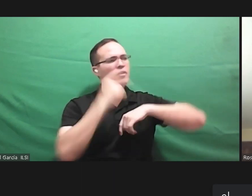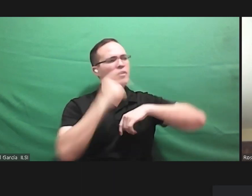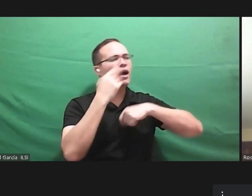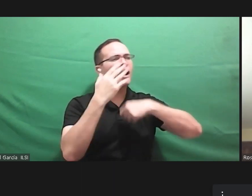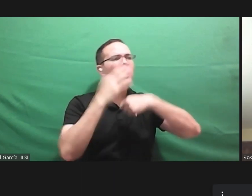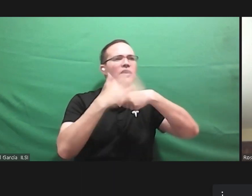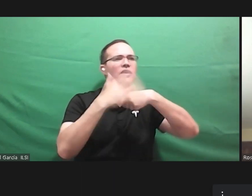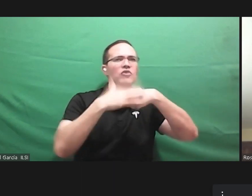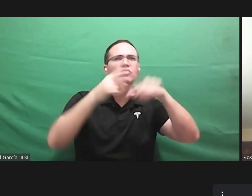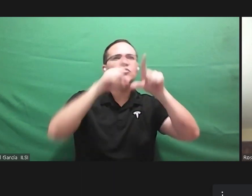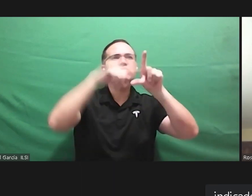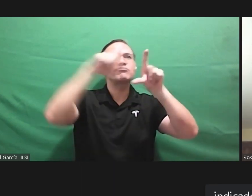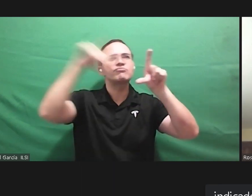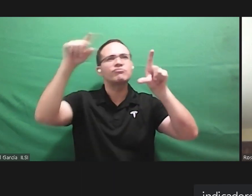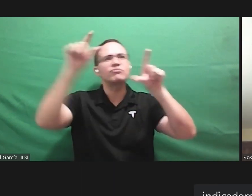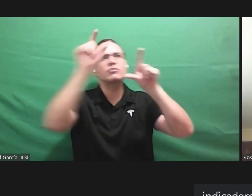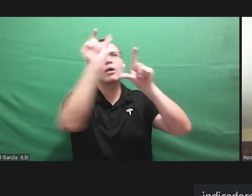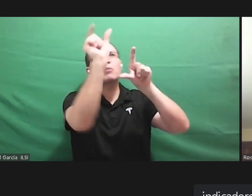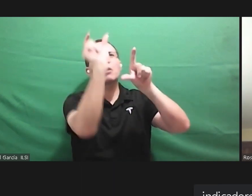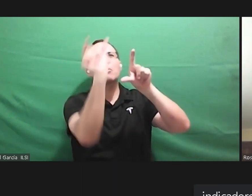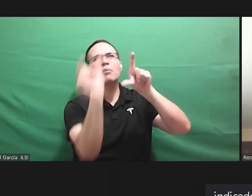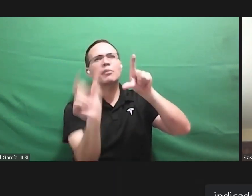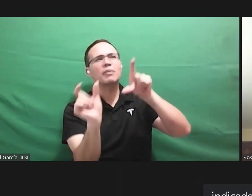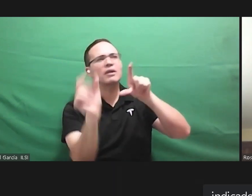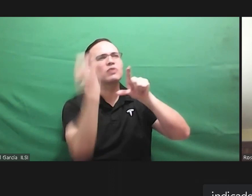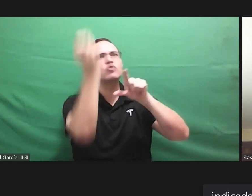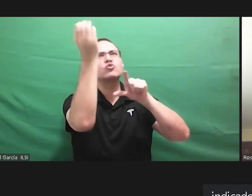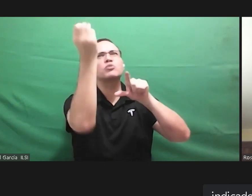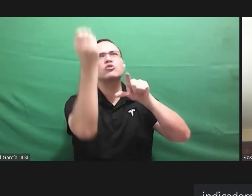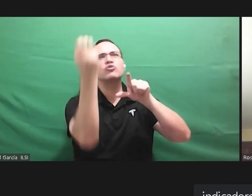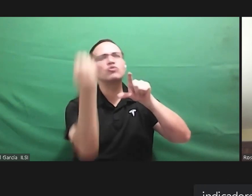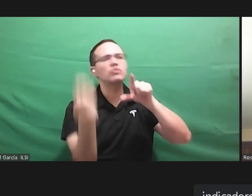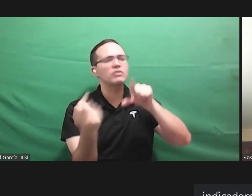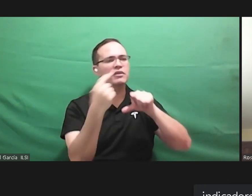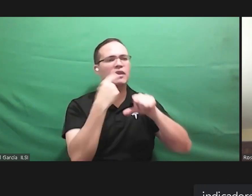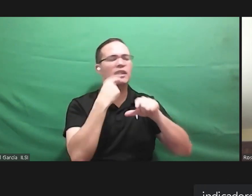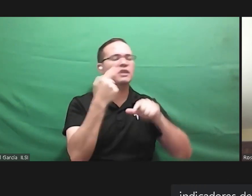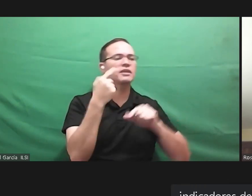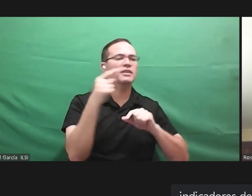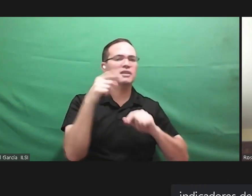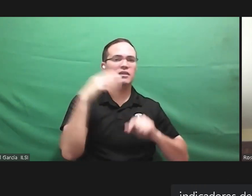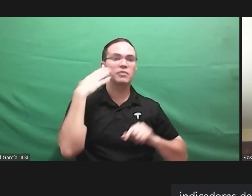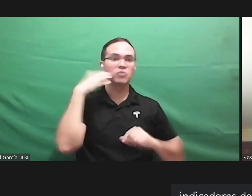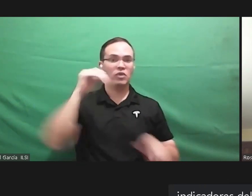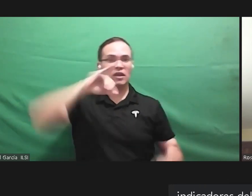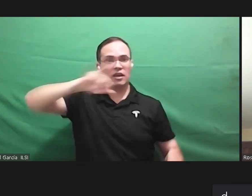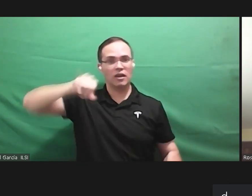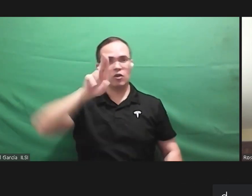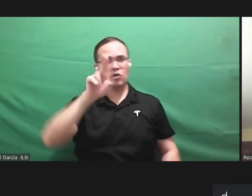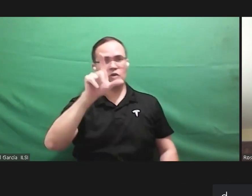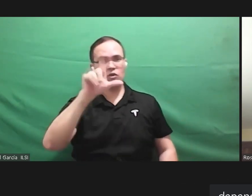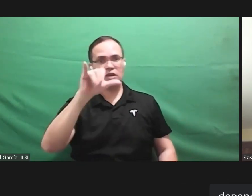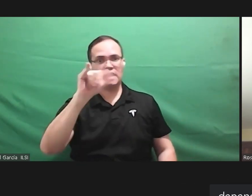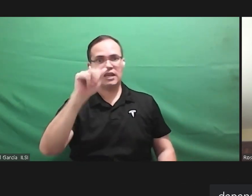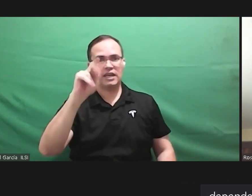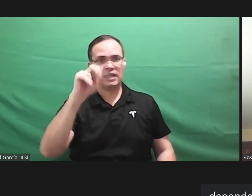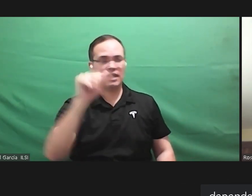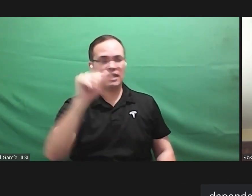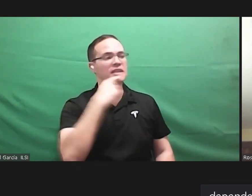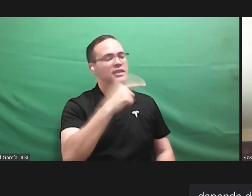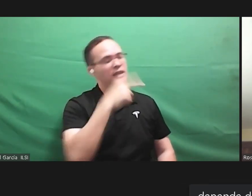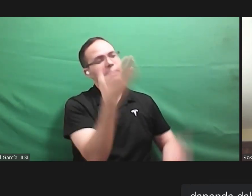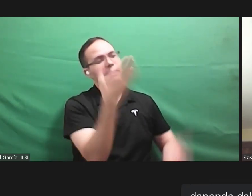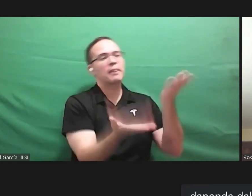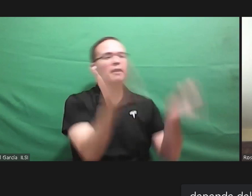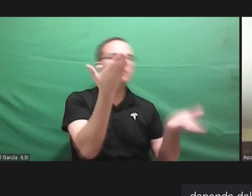personas. Sí, eso depende mucho del tipo de censo que se hace en Brasil. Se puede hacer esto porque